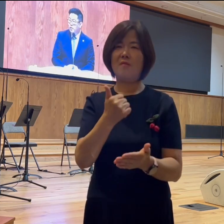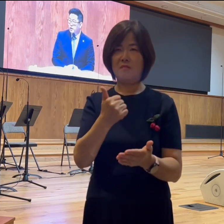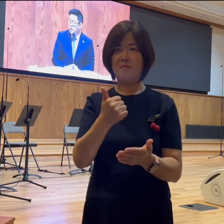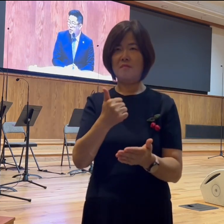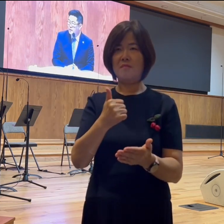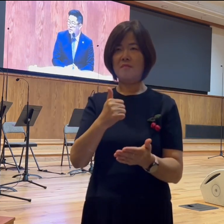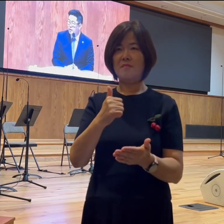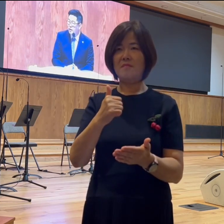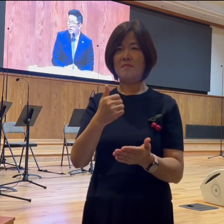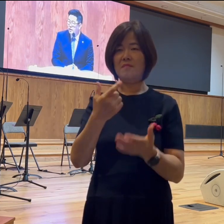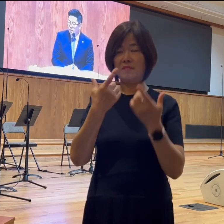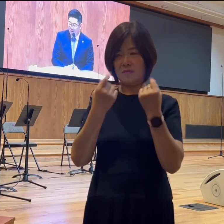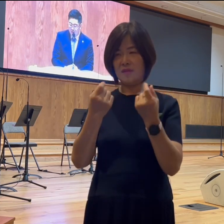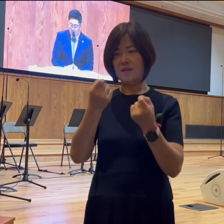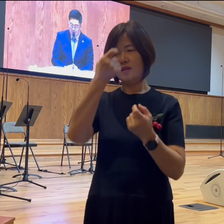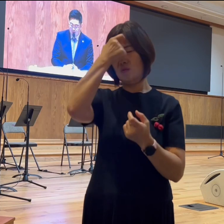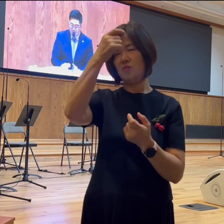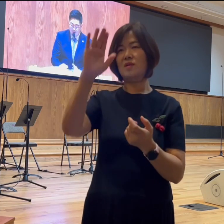함께 기도했습니다.